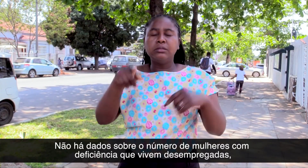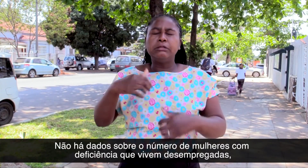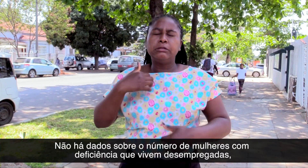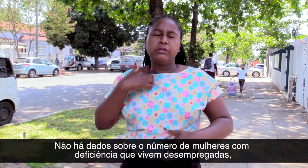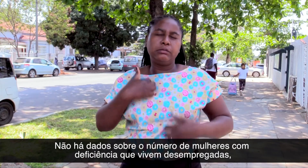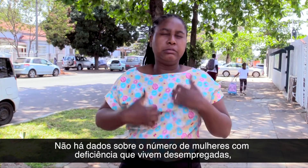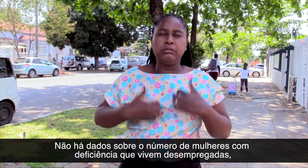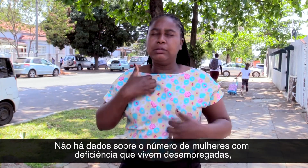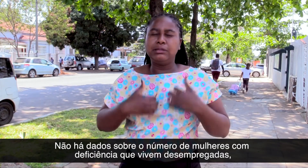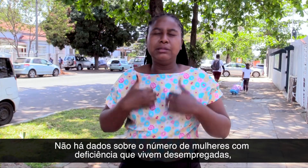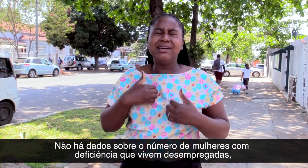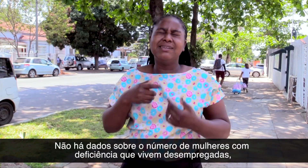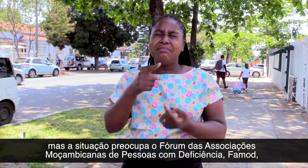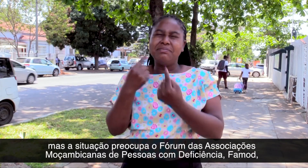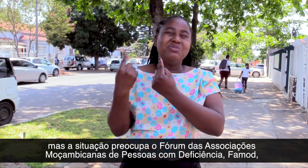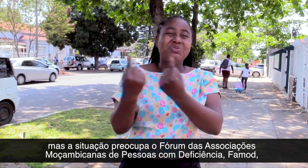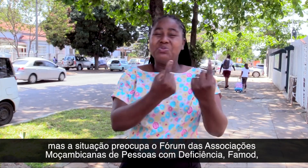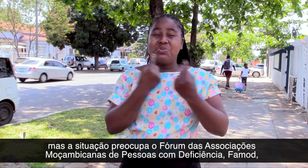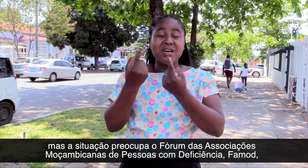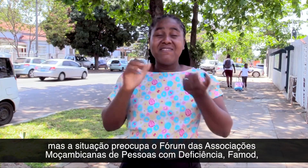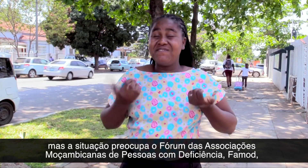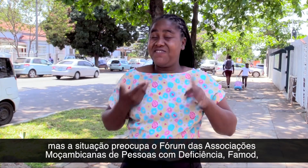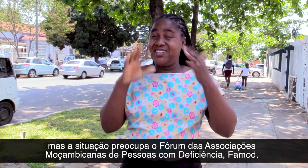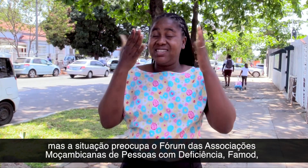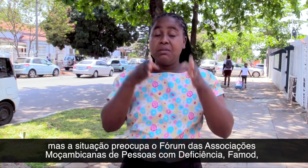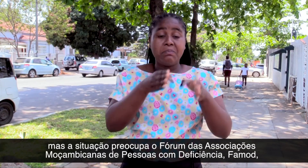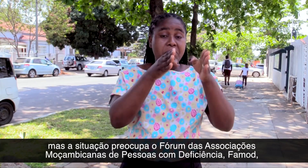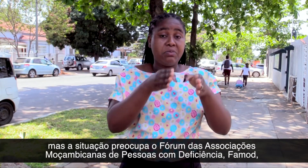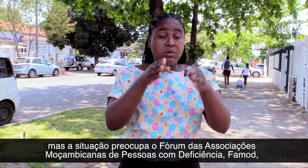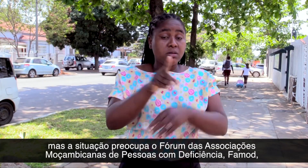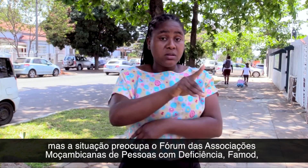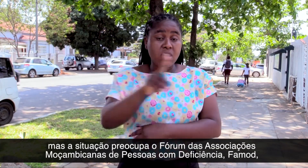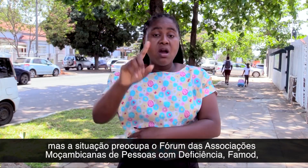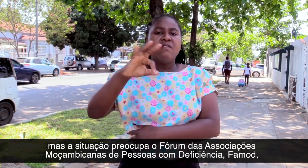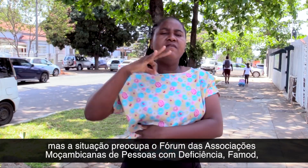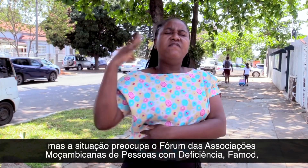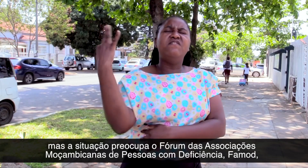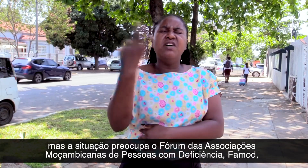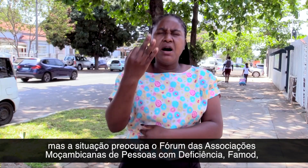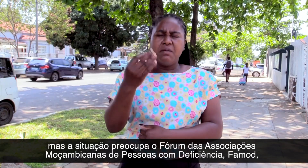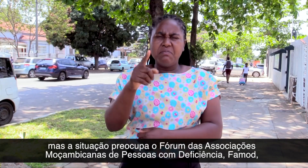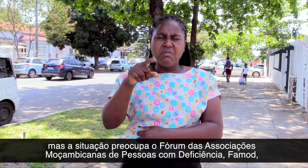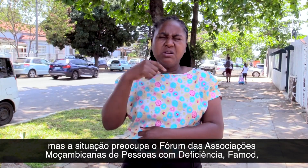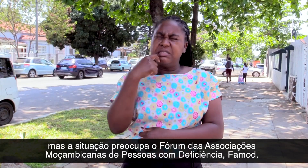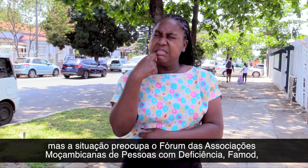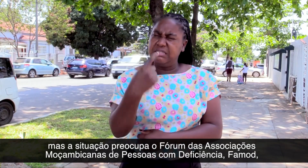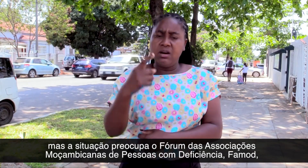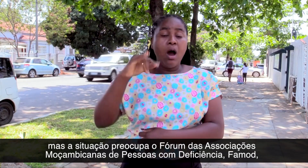que vivem desempregadas, mas a situação preocupa o Fórum das Associações Moçambicanas de Pessoas com Deficiência,